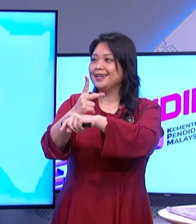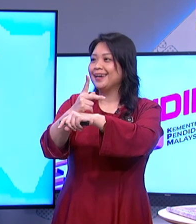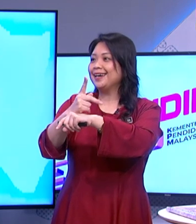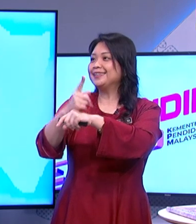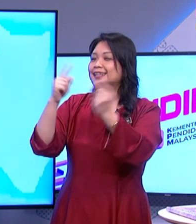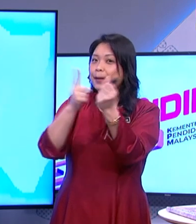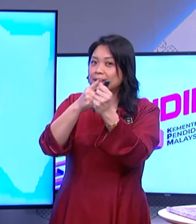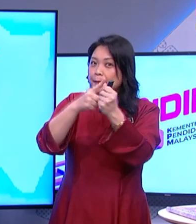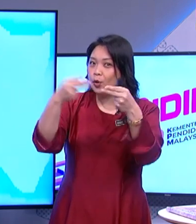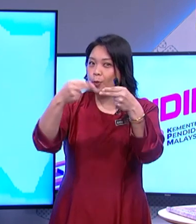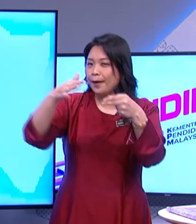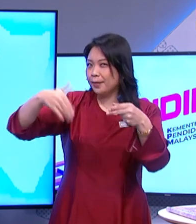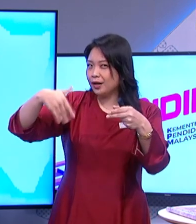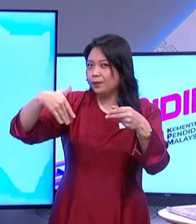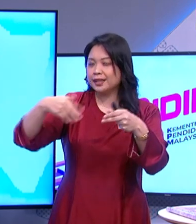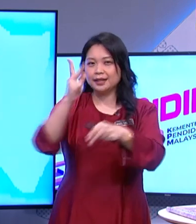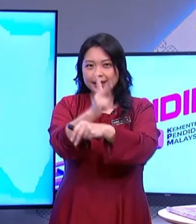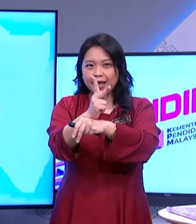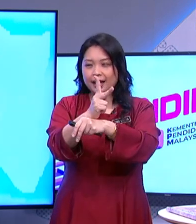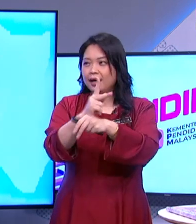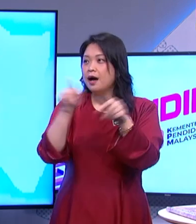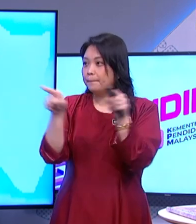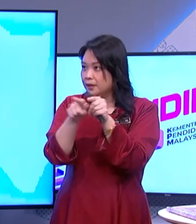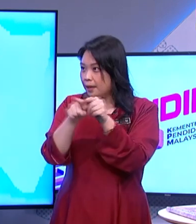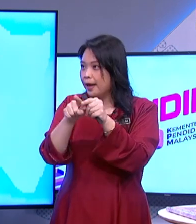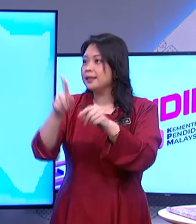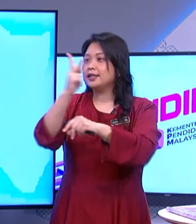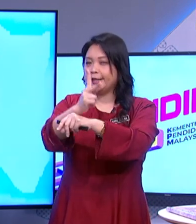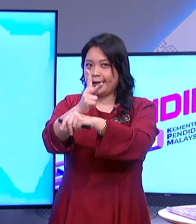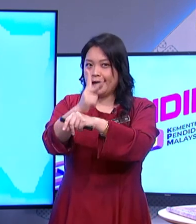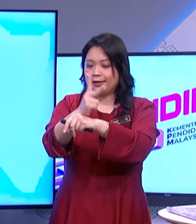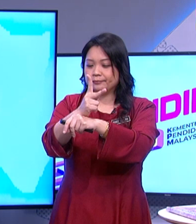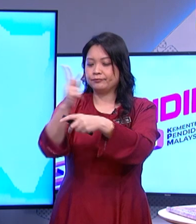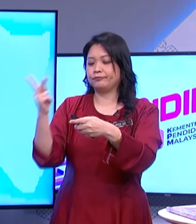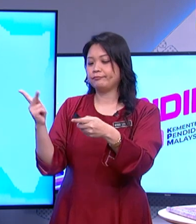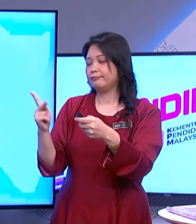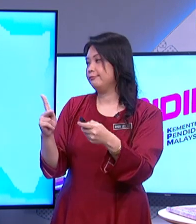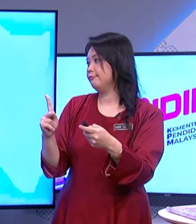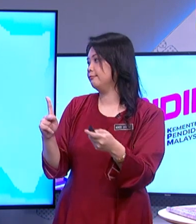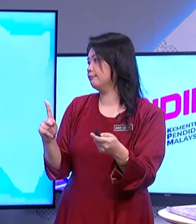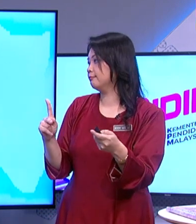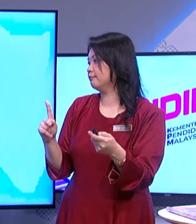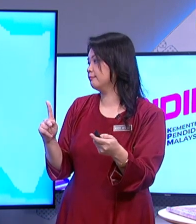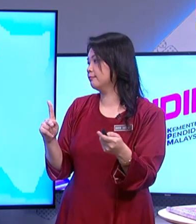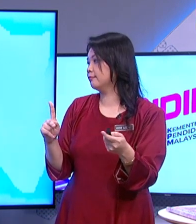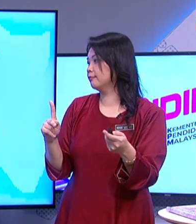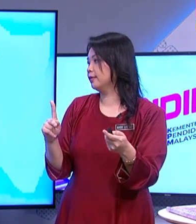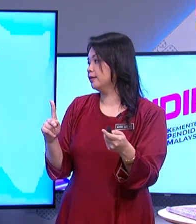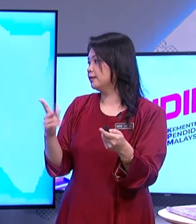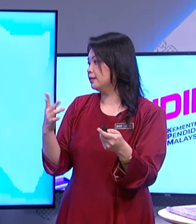tadi yang pertama hubungan belum lagi ada King persamaan kitadake Hai Neng Yudi bawa